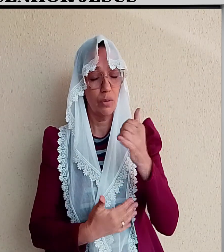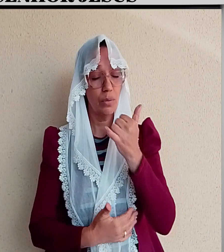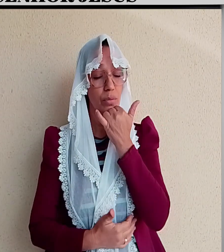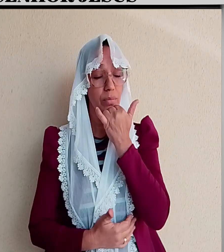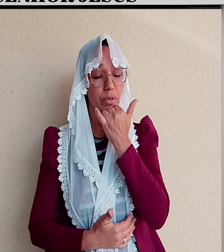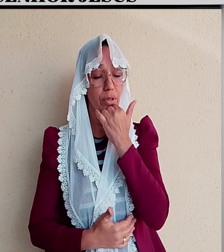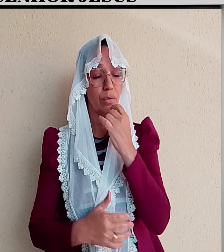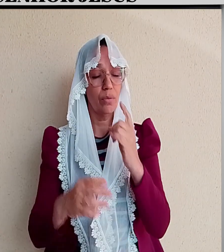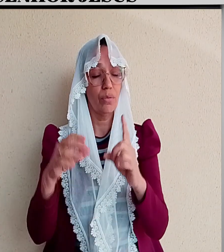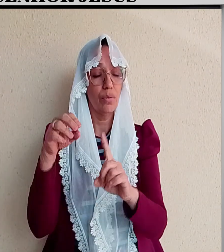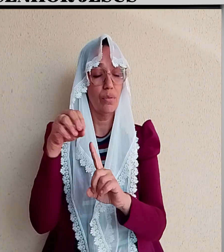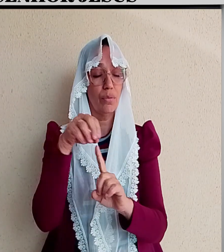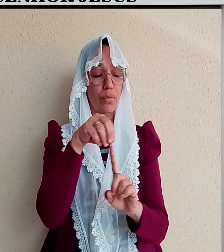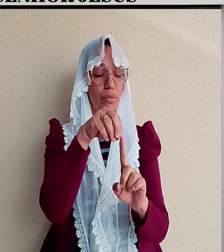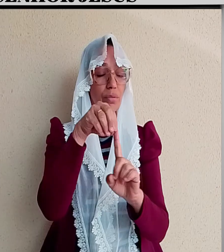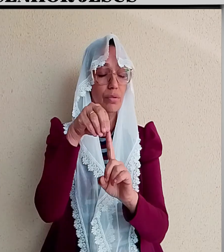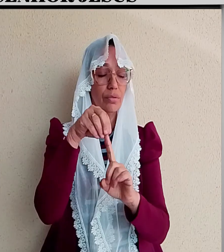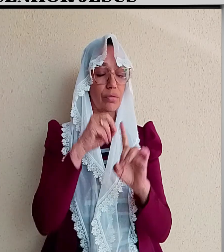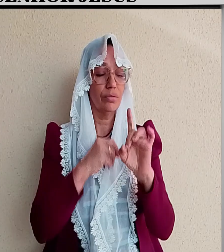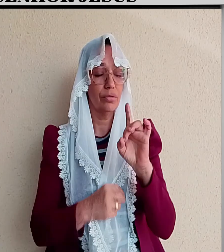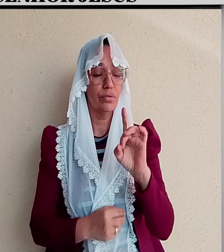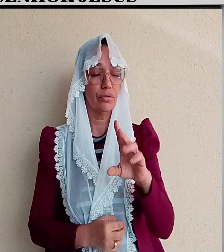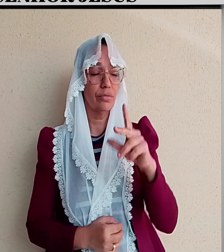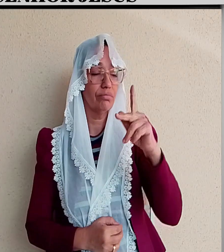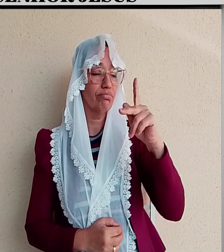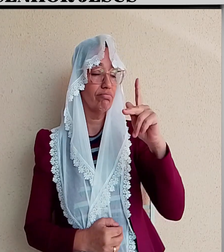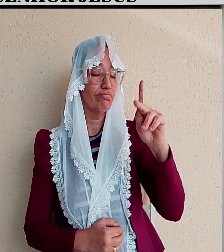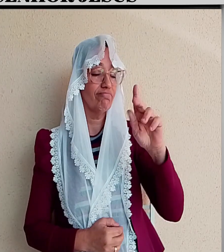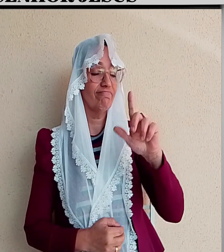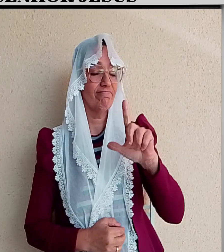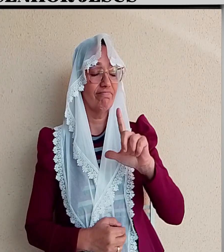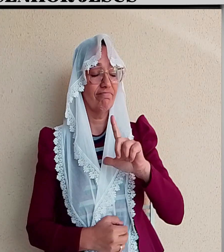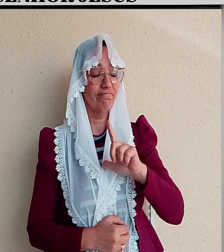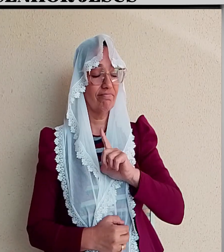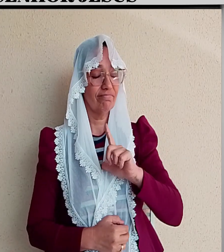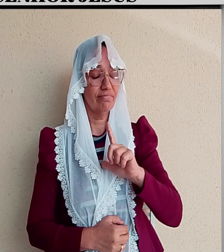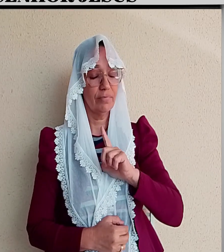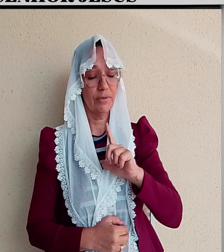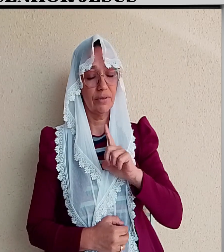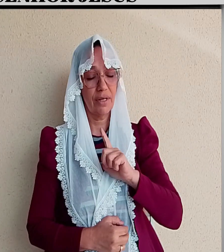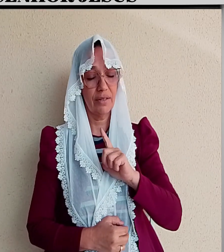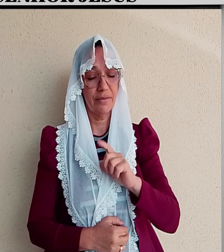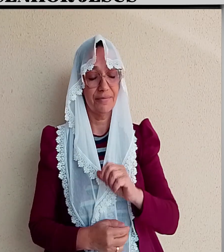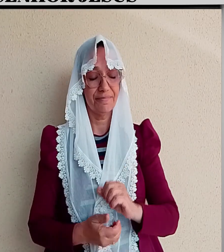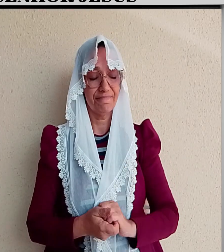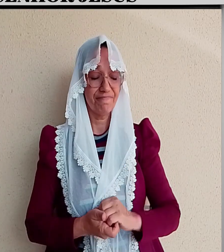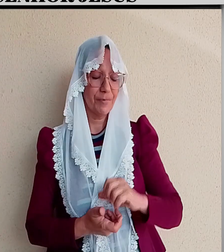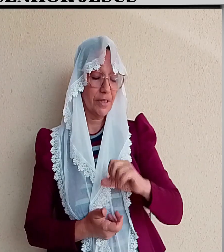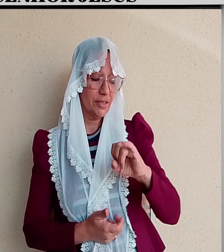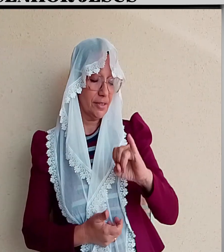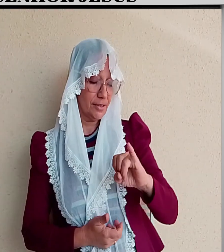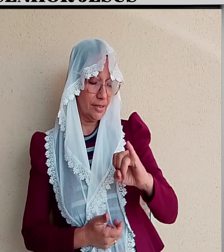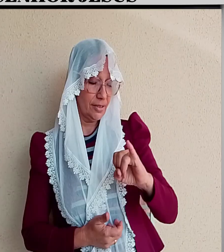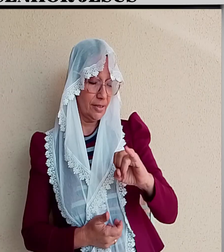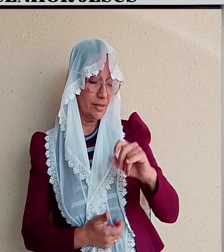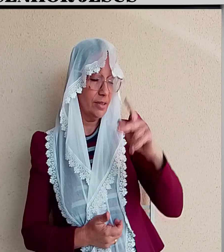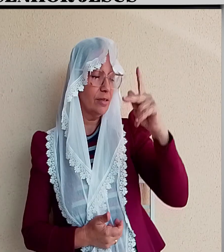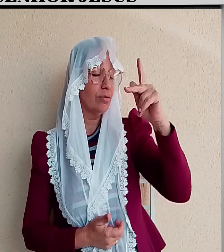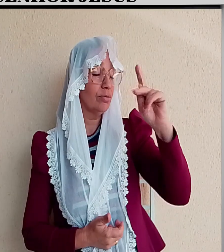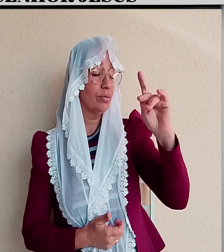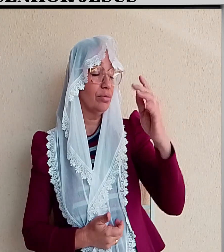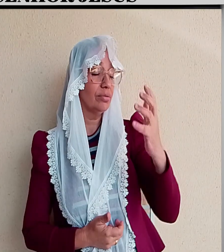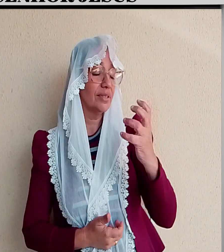porque o que tu quiseres perdoar, aleluia, isso será perdoado. O que tu não quiseres perdoar não será